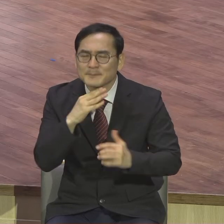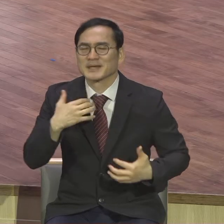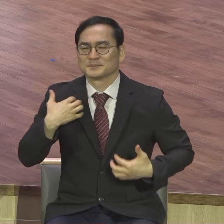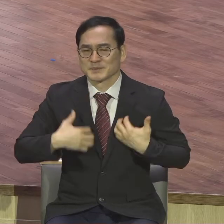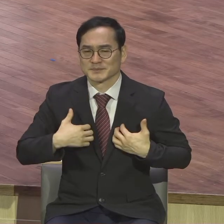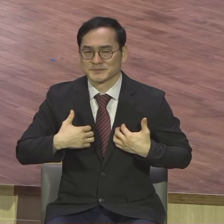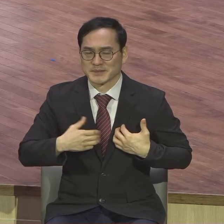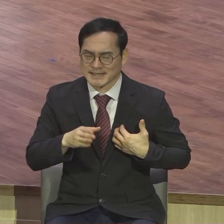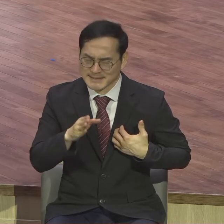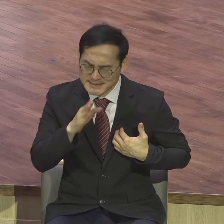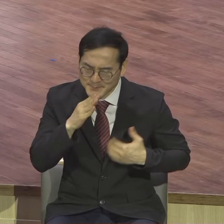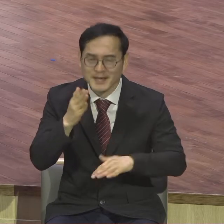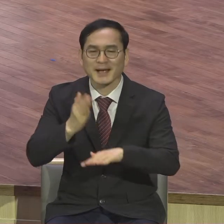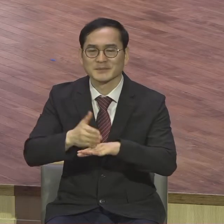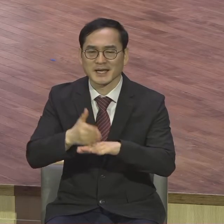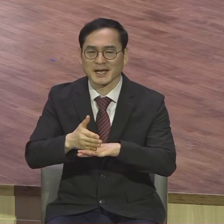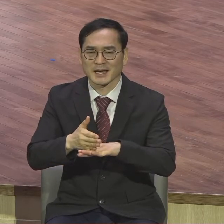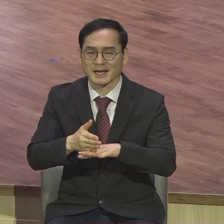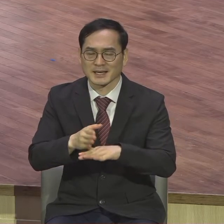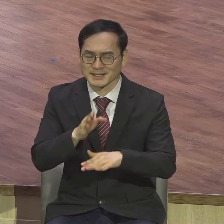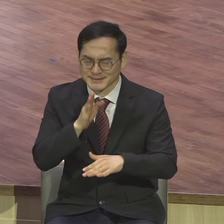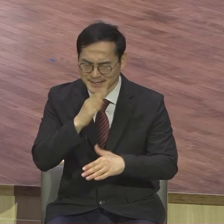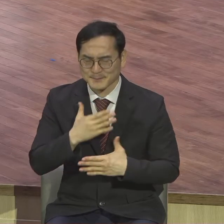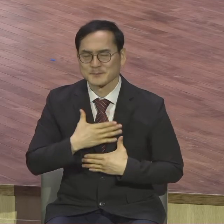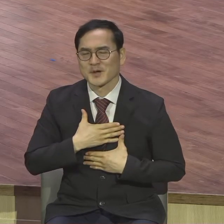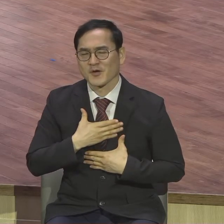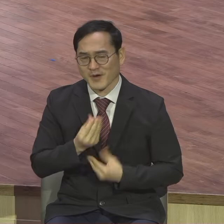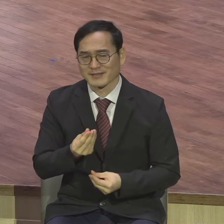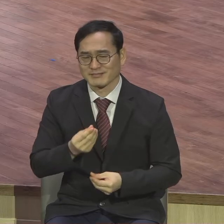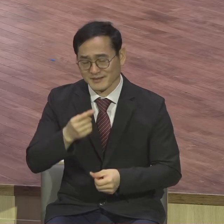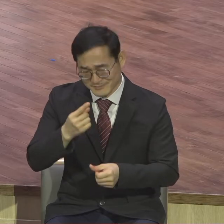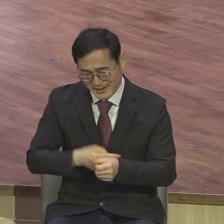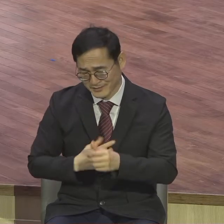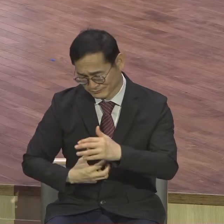감사, 참 평안. 내면 속에 참